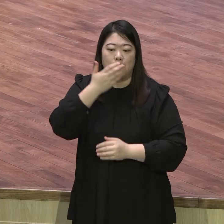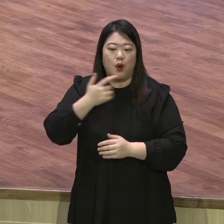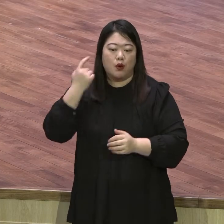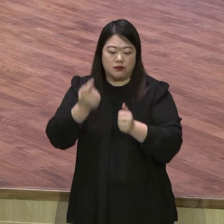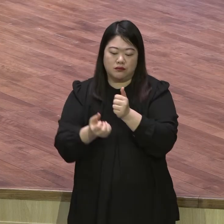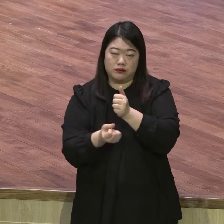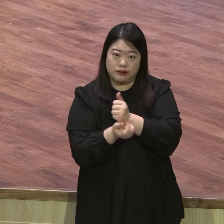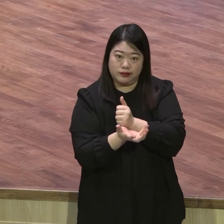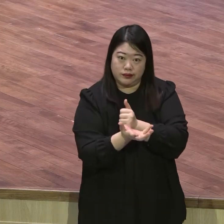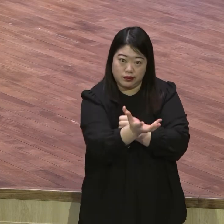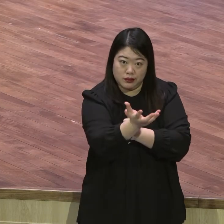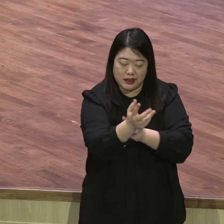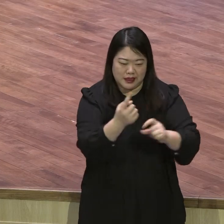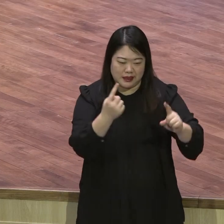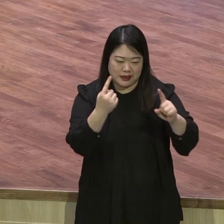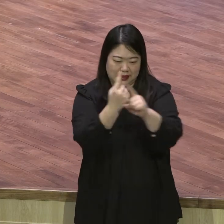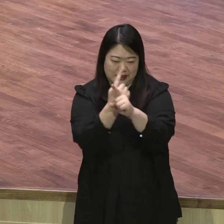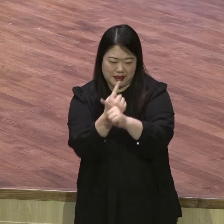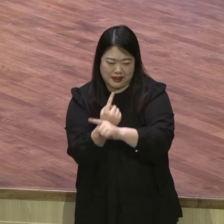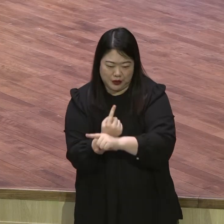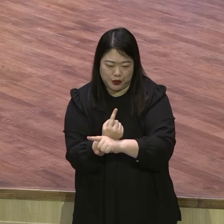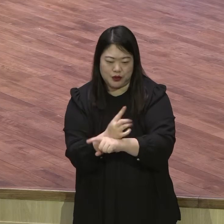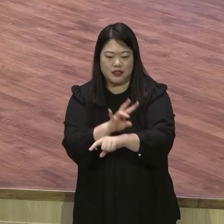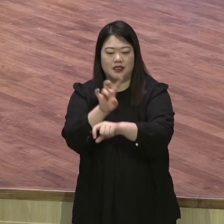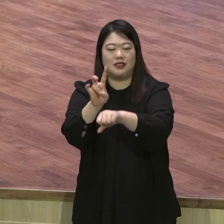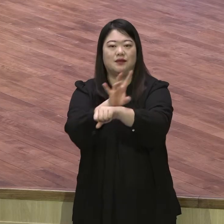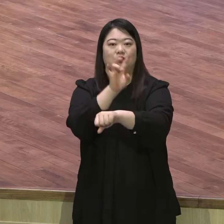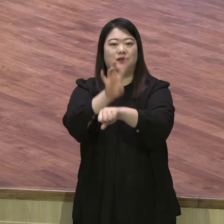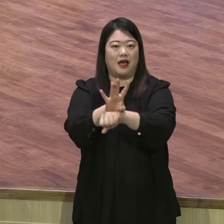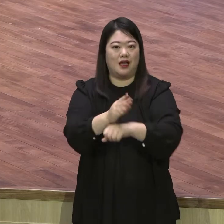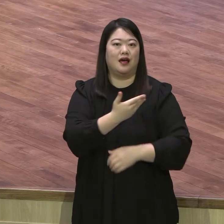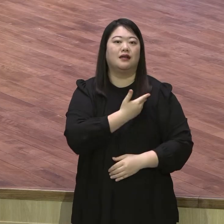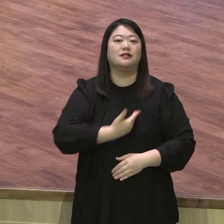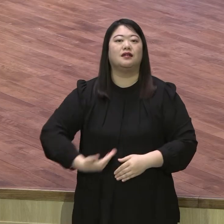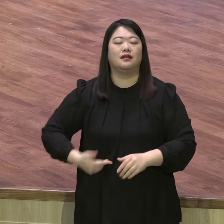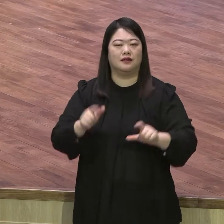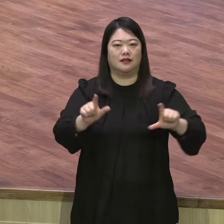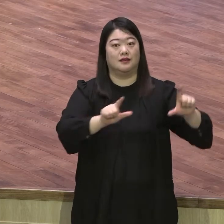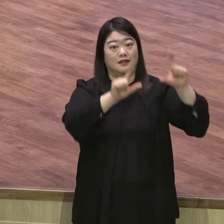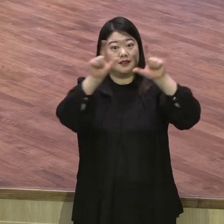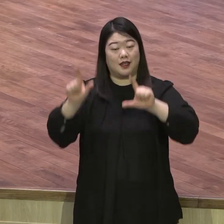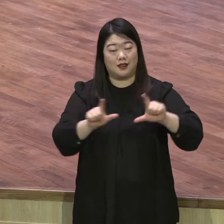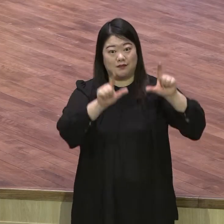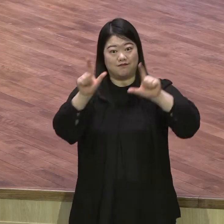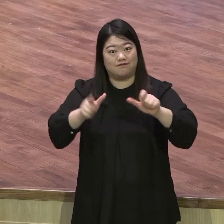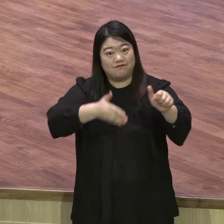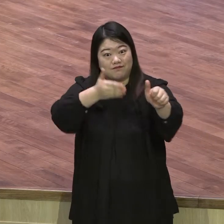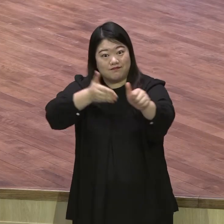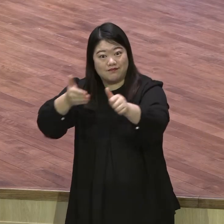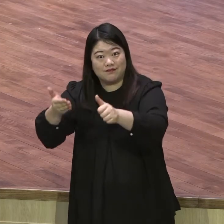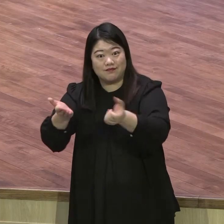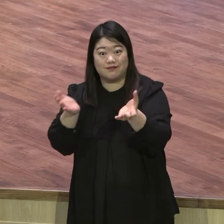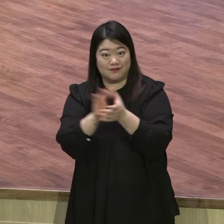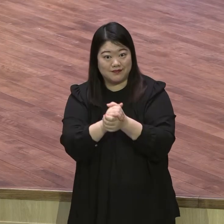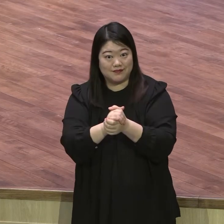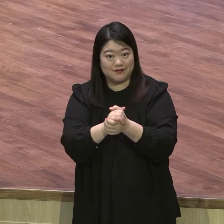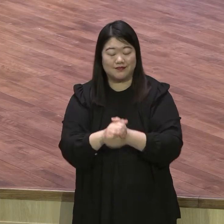복음치유와 24 이 제자의 삶을 당당하게 사시기를 주의 이름으로